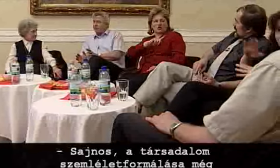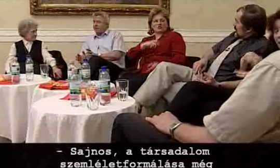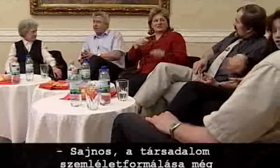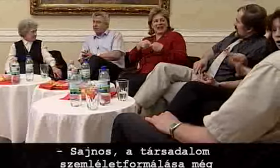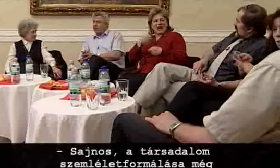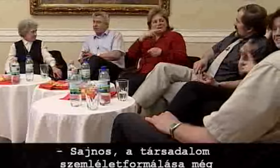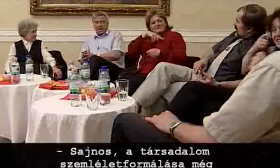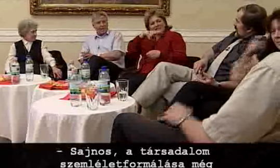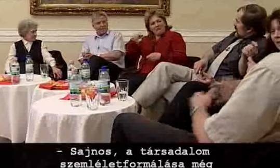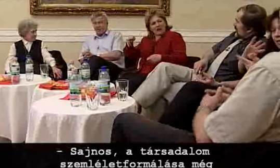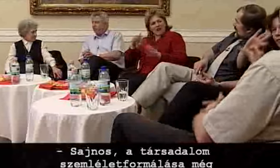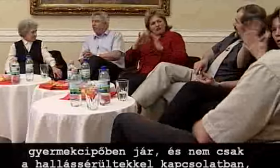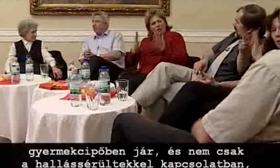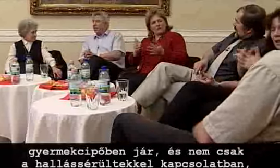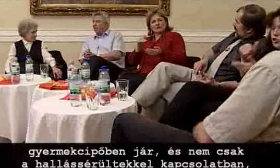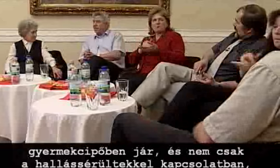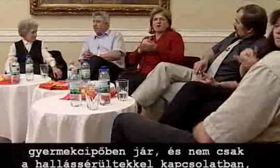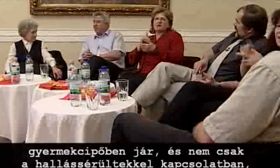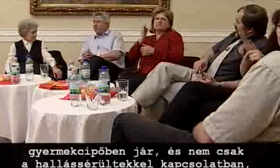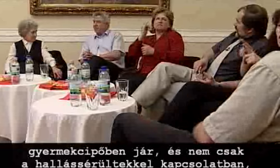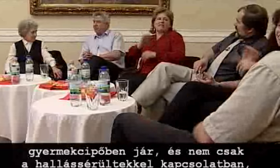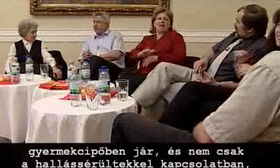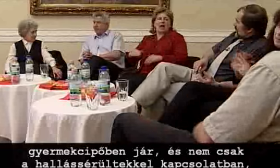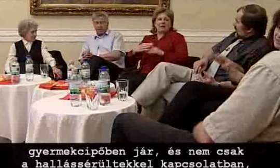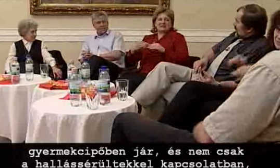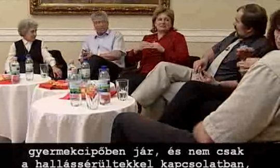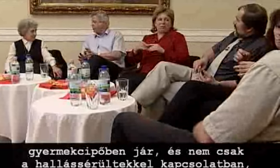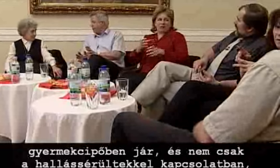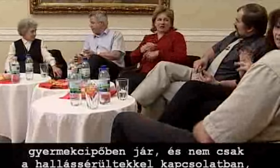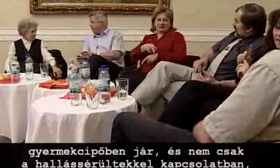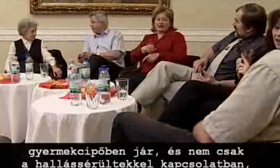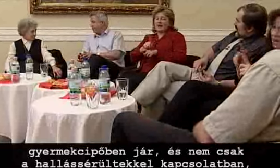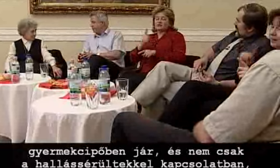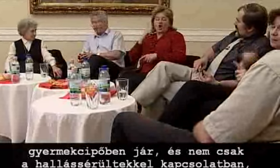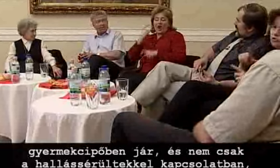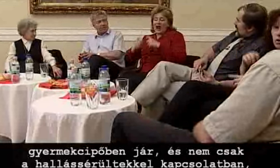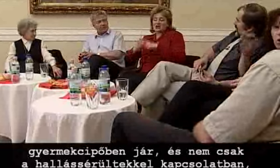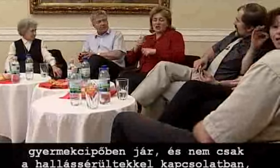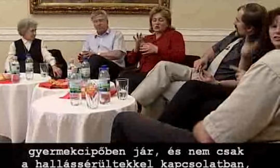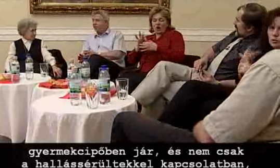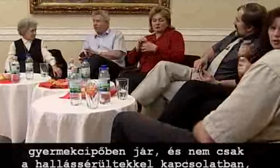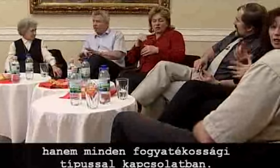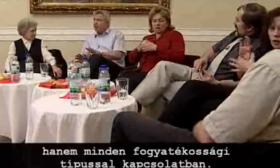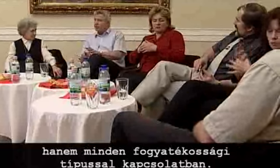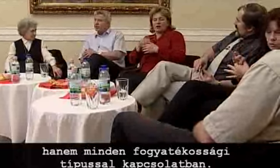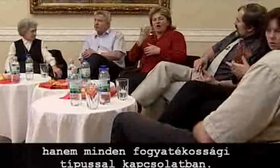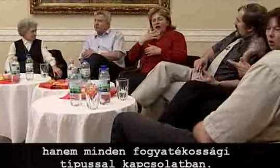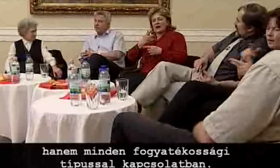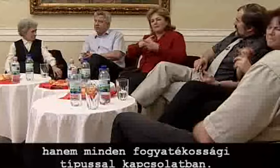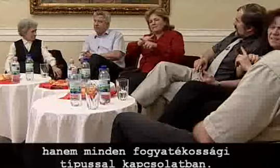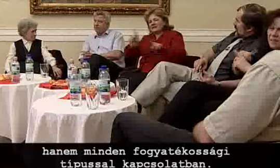társadalom szemlélet formálása még olyan gyermekcipőben tart, nem csak a hallásérültekkel kapcsolatban, hanem